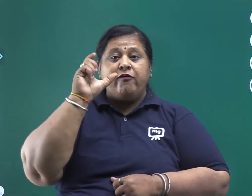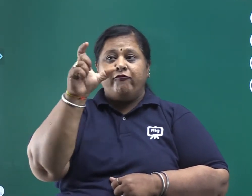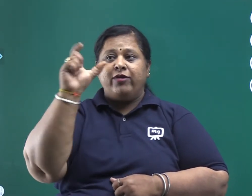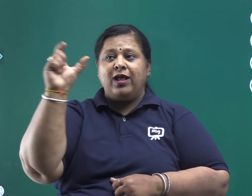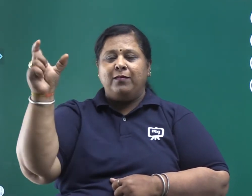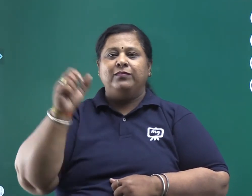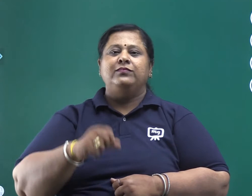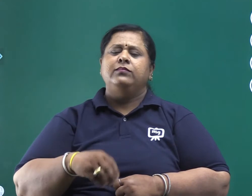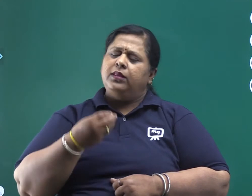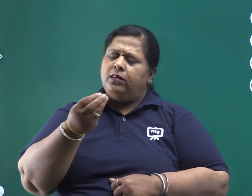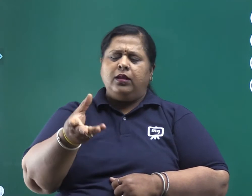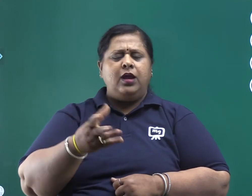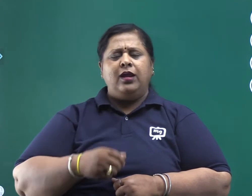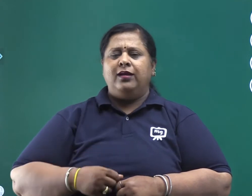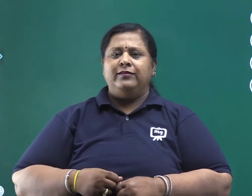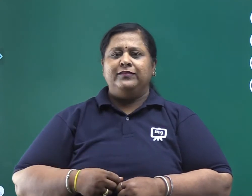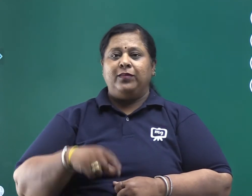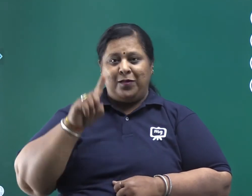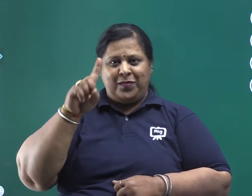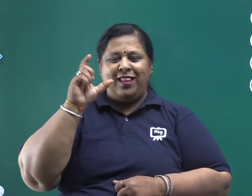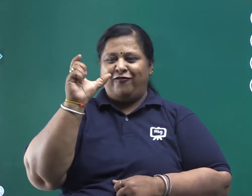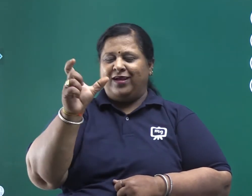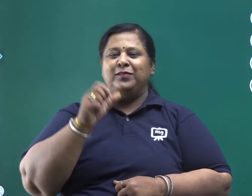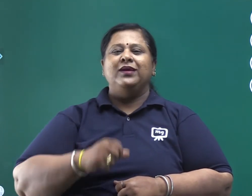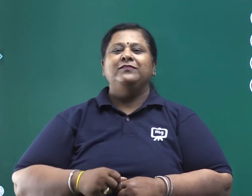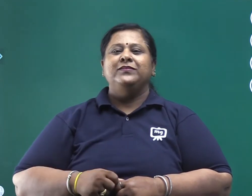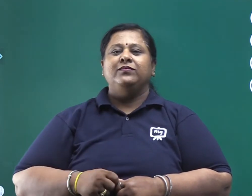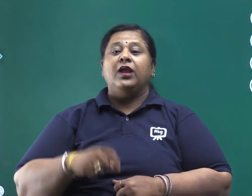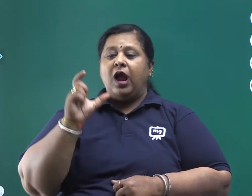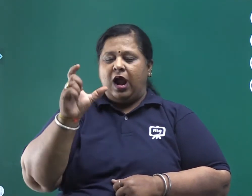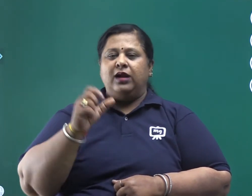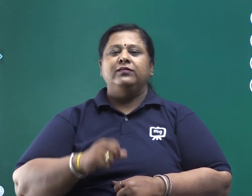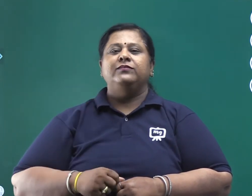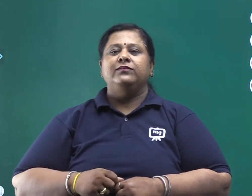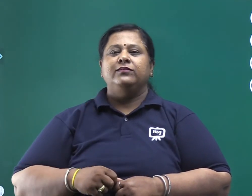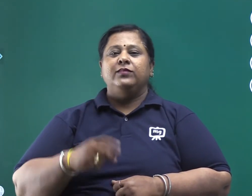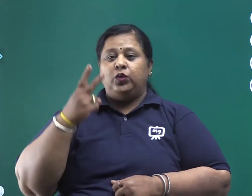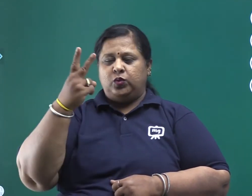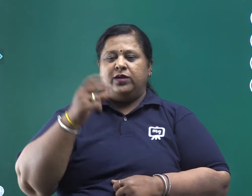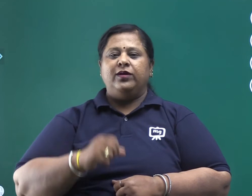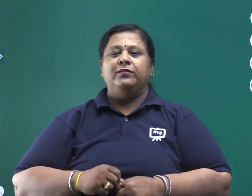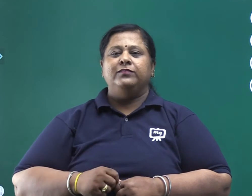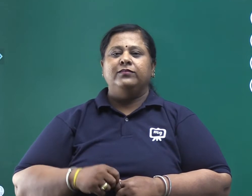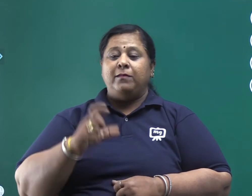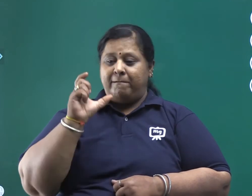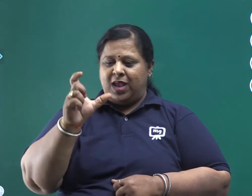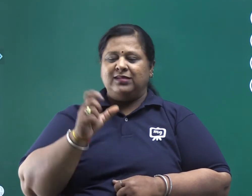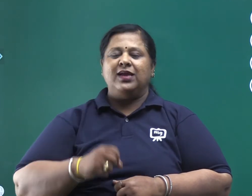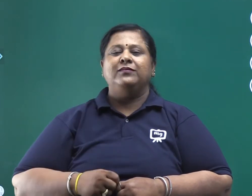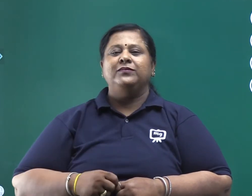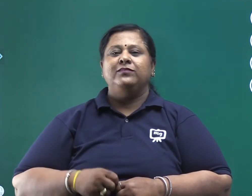विकल्प दिए गए हैं। पहला विकल्प है कार्ड, दूसरा विकल्प